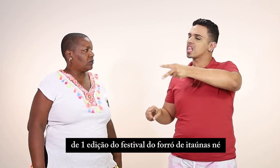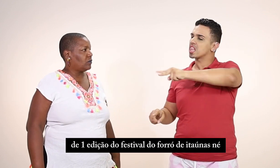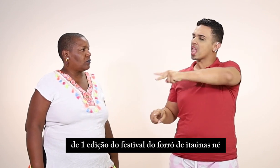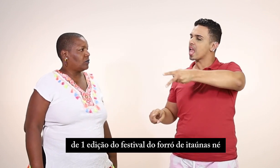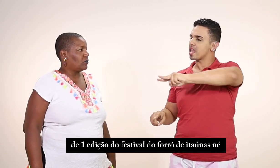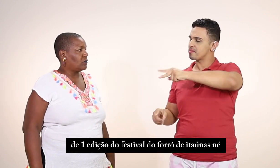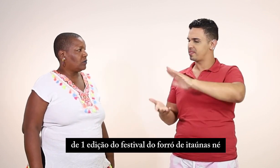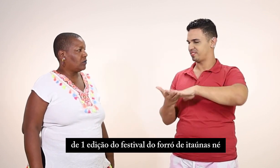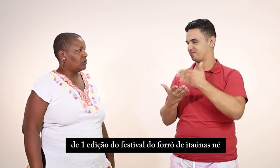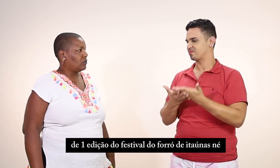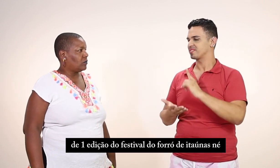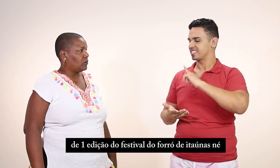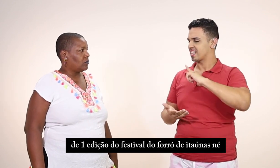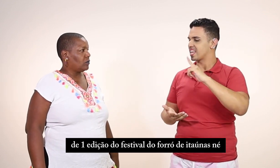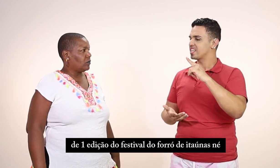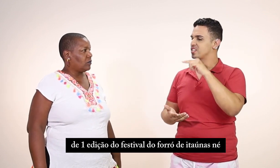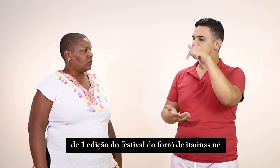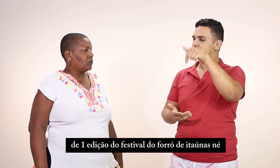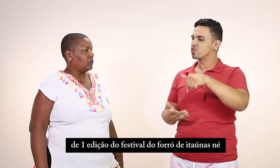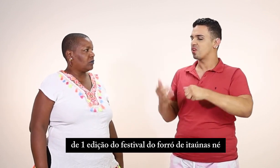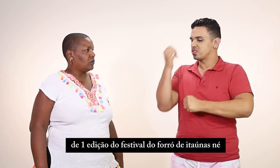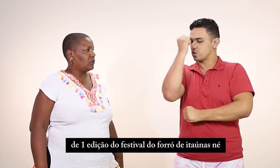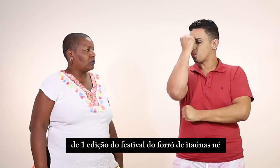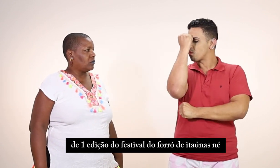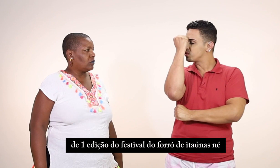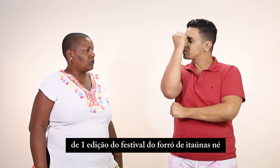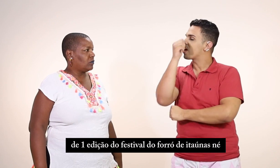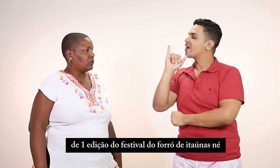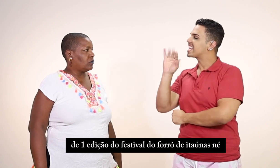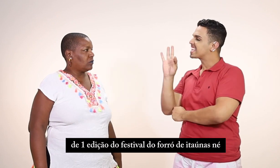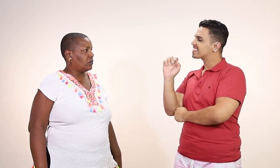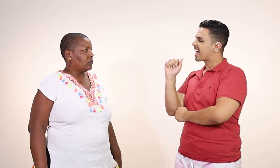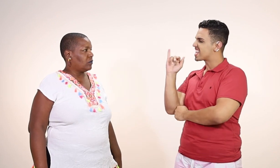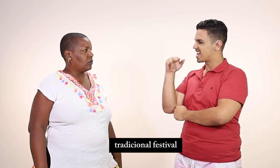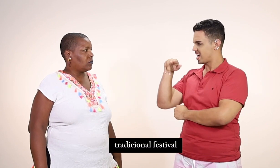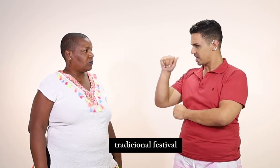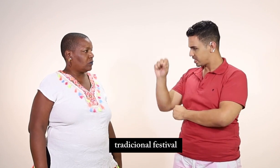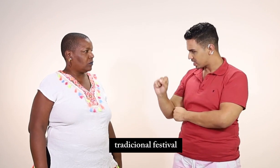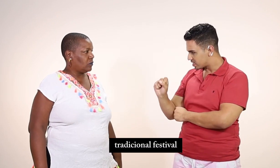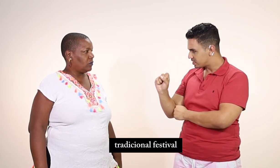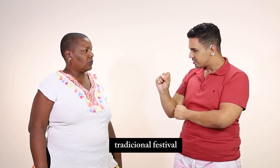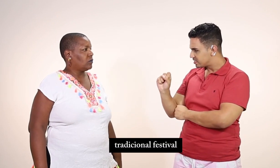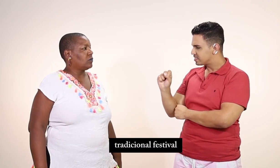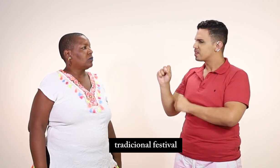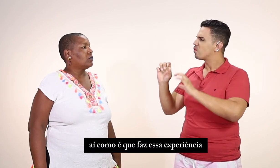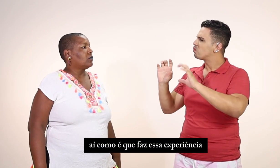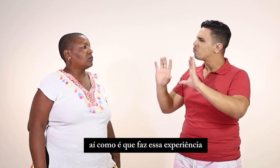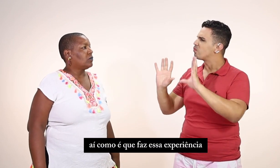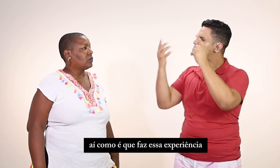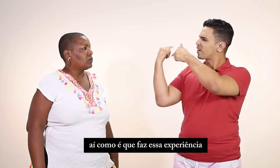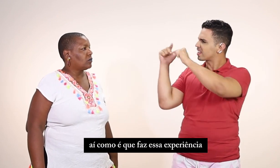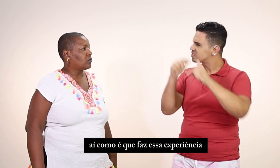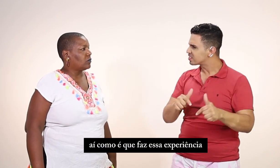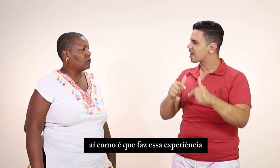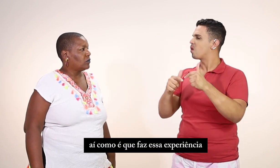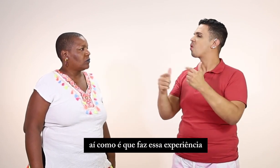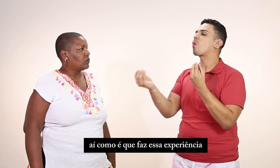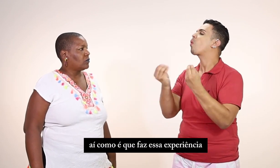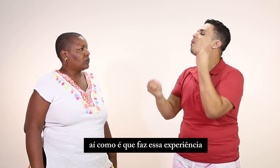edição do Festival do Forró de Itaúnas, né? Uhum. Tradicional festival aí. Como é que foi essa experiência?